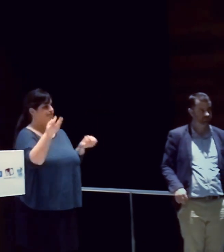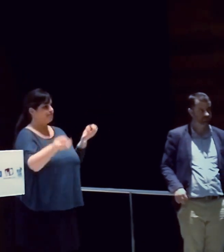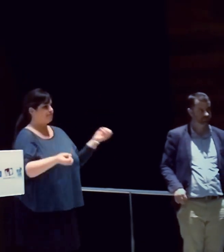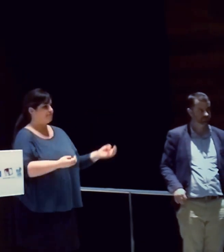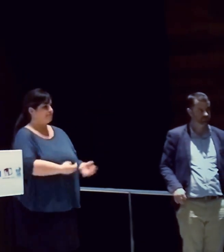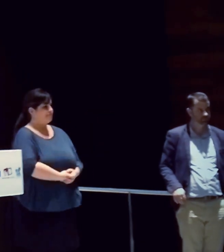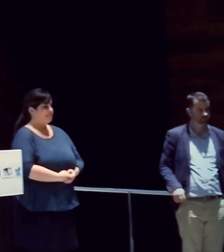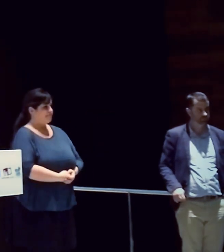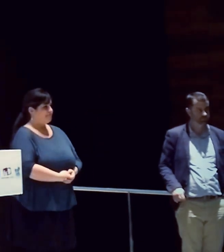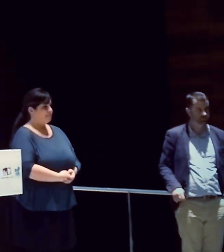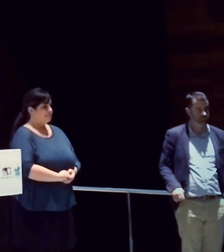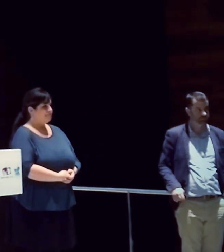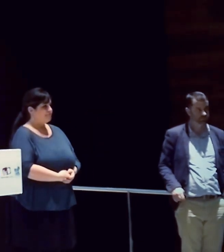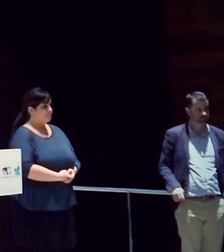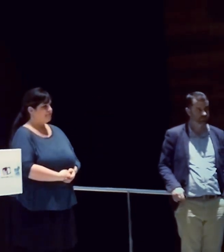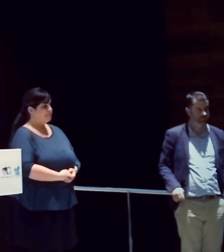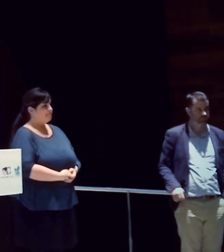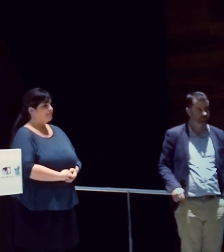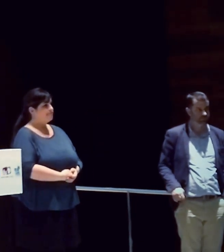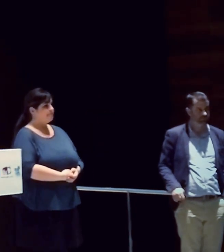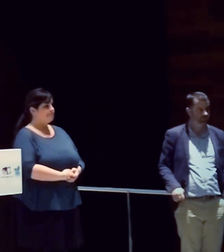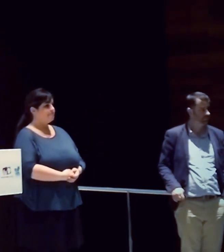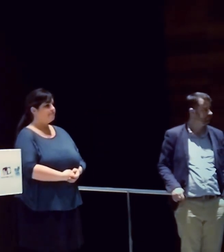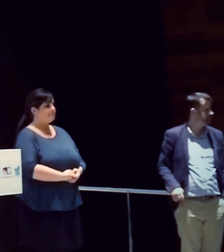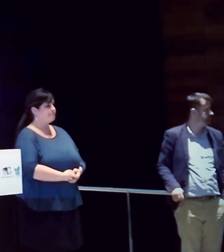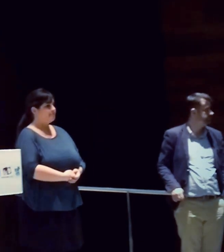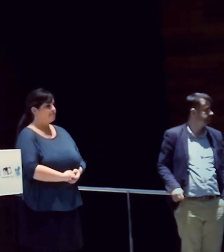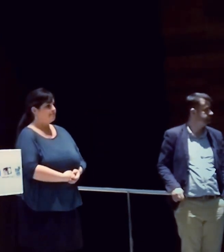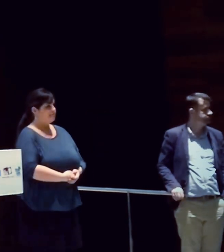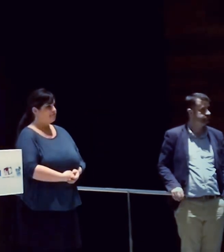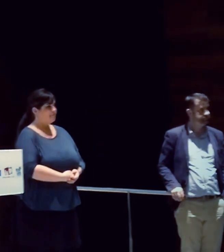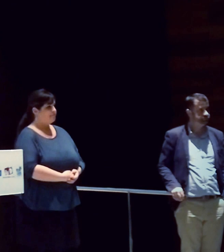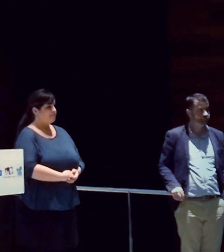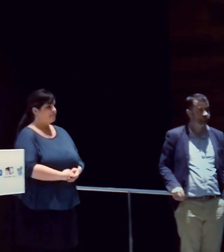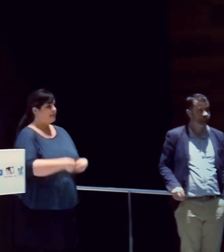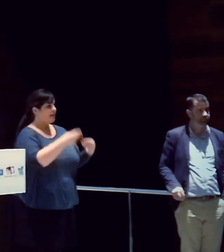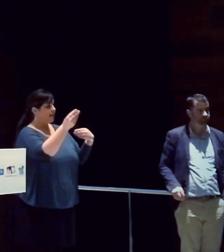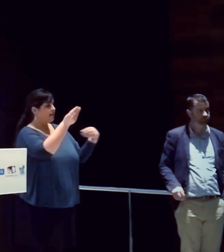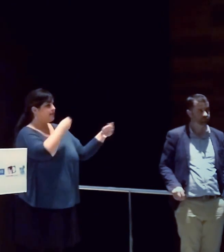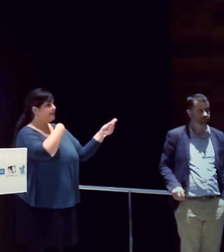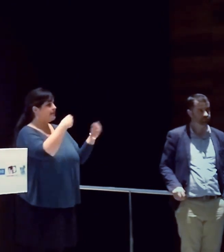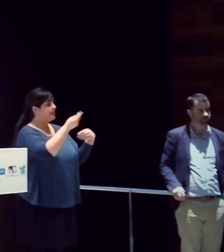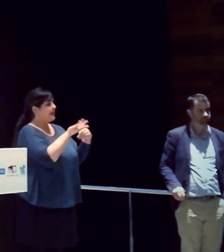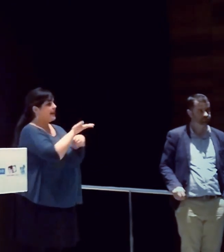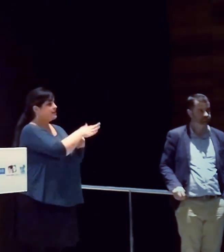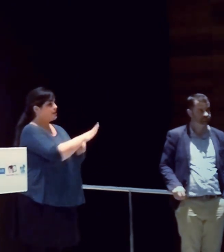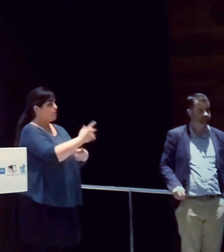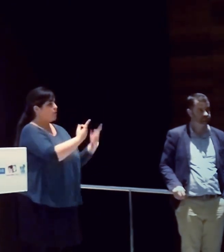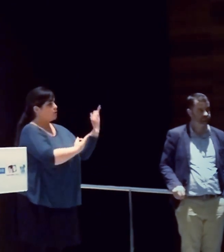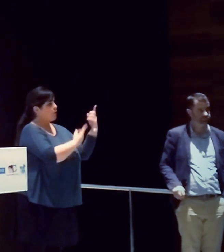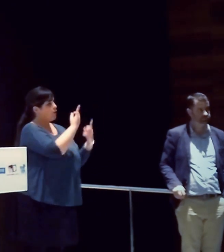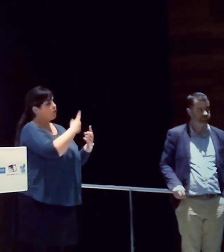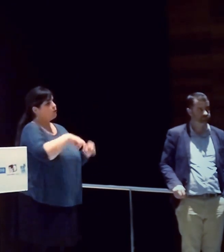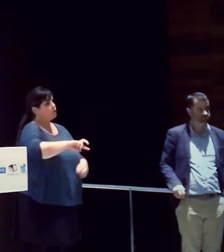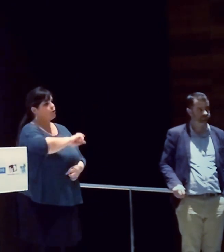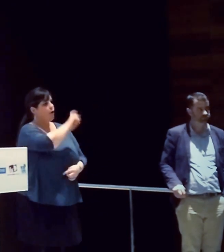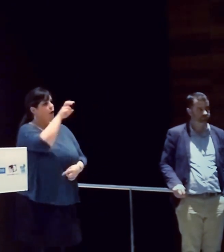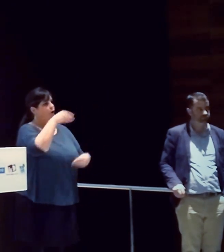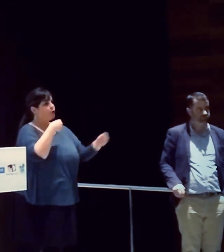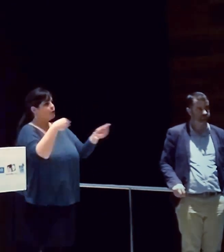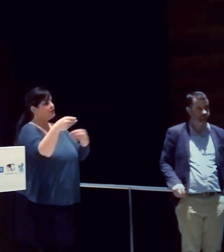praus de las de morto para otros de las de